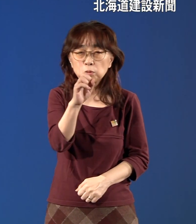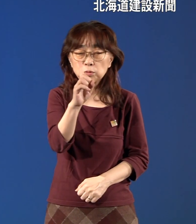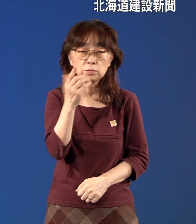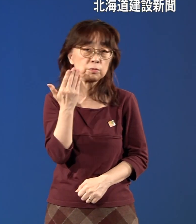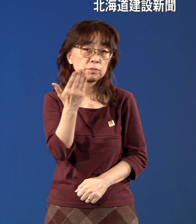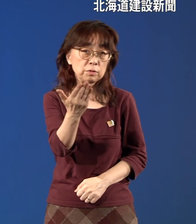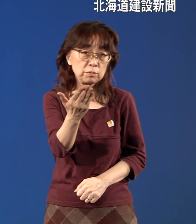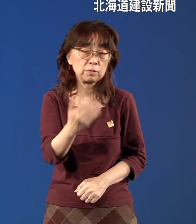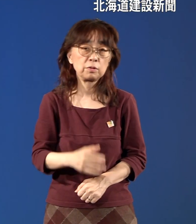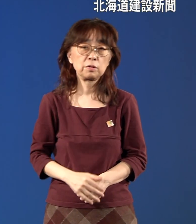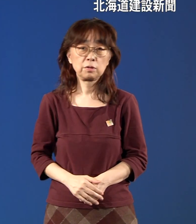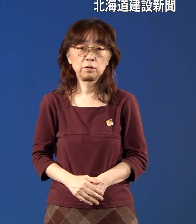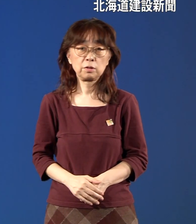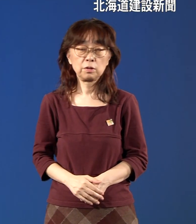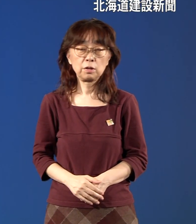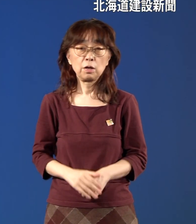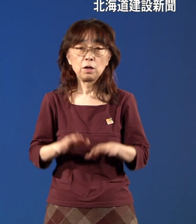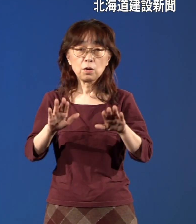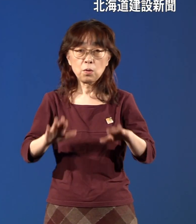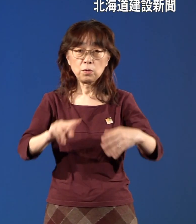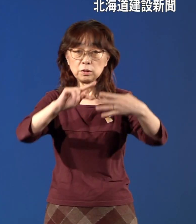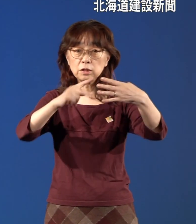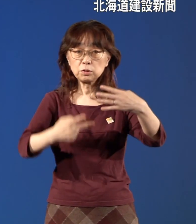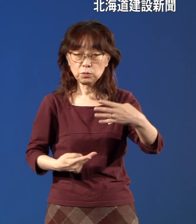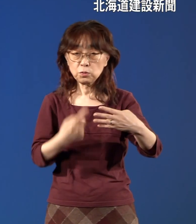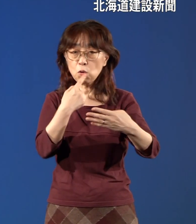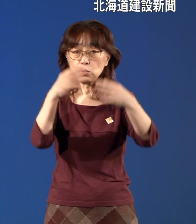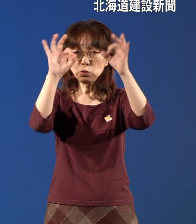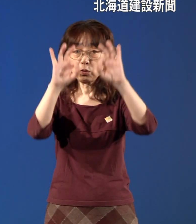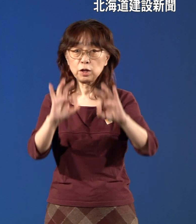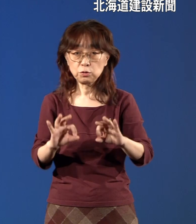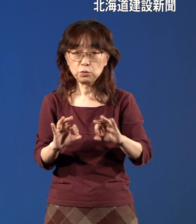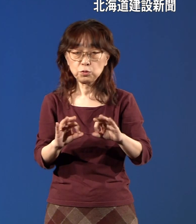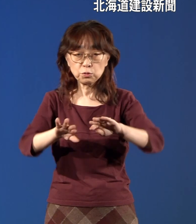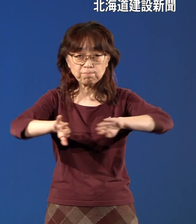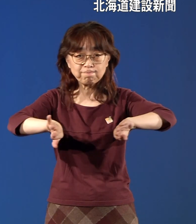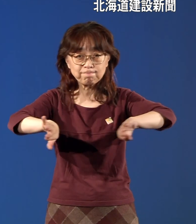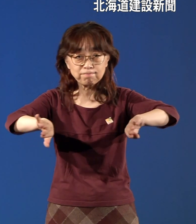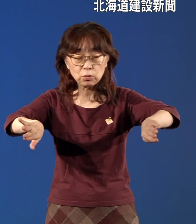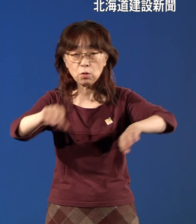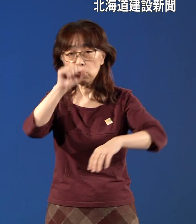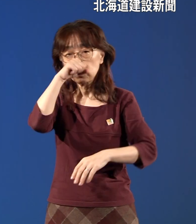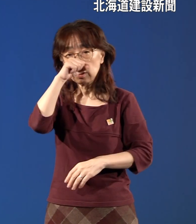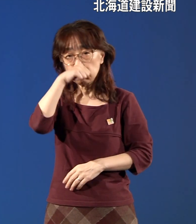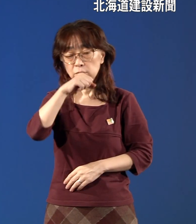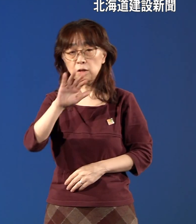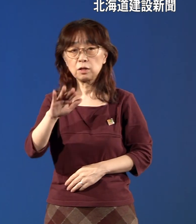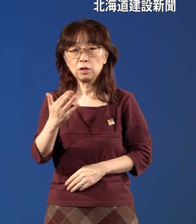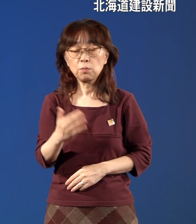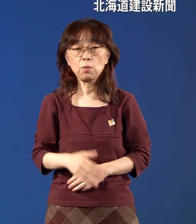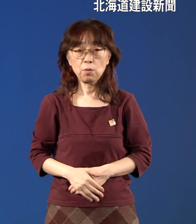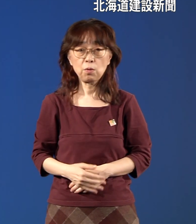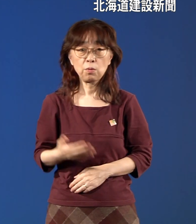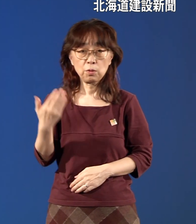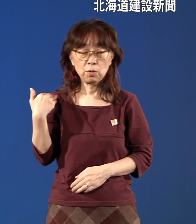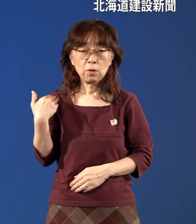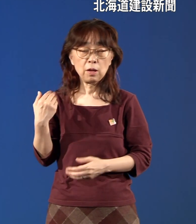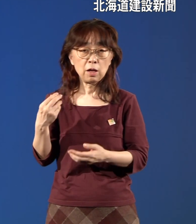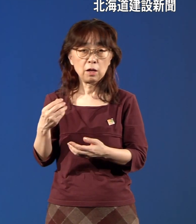、今シーズンの除雪予算についてだったんですが、近年の小説傾向を踏まえ